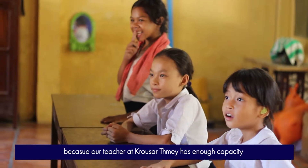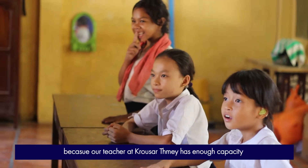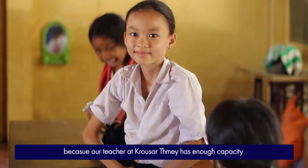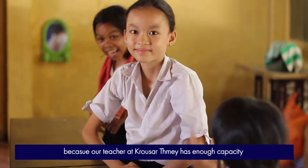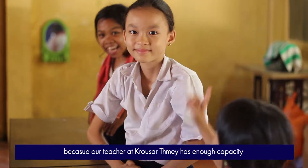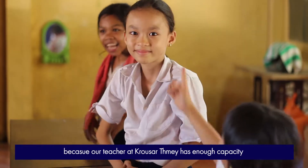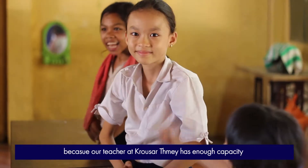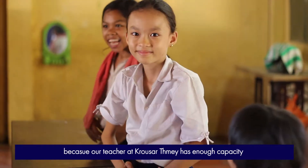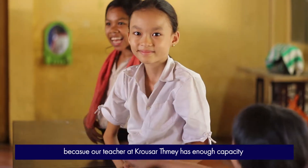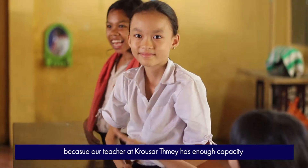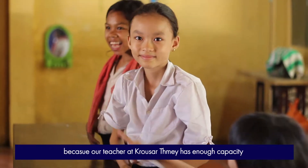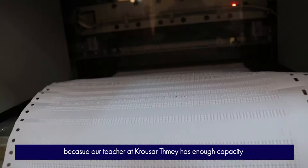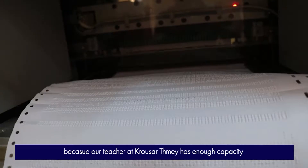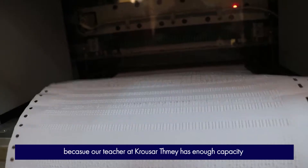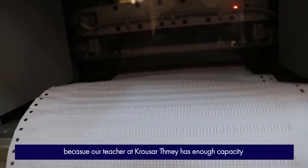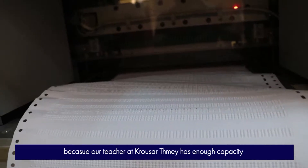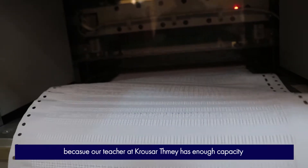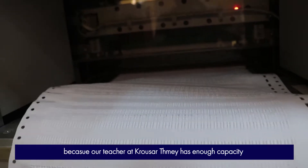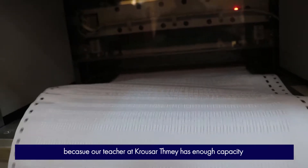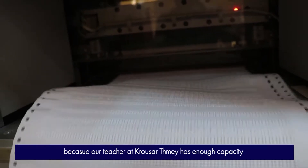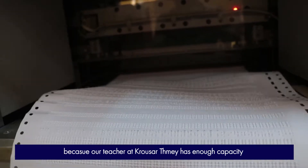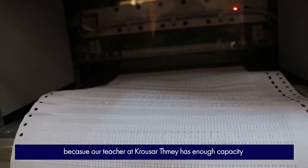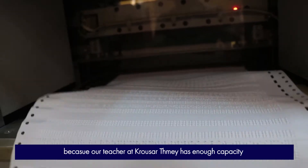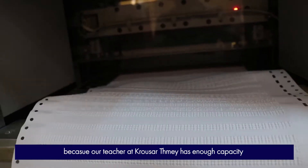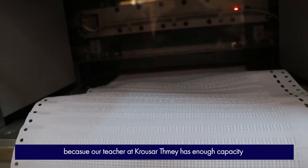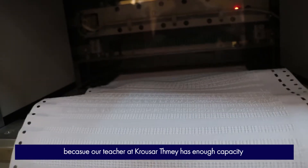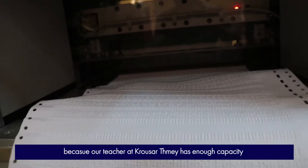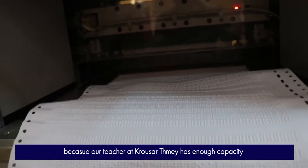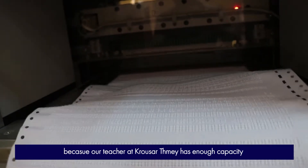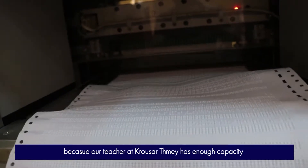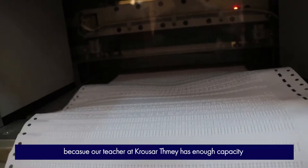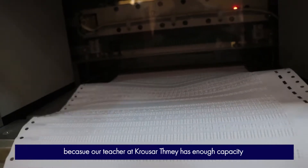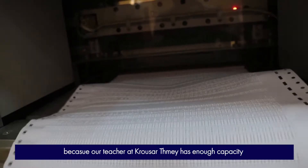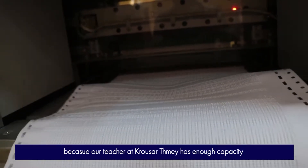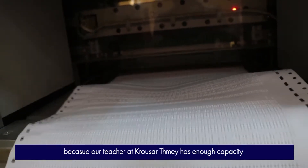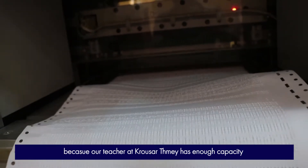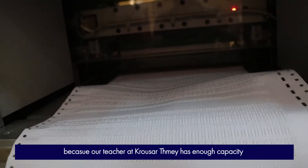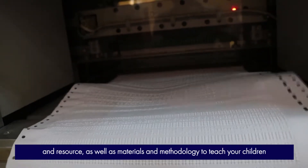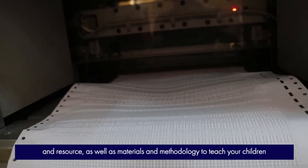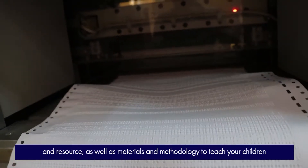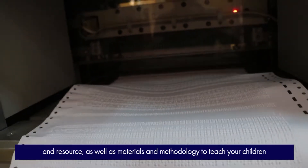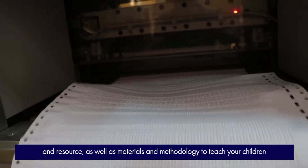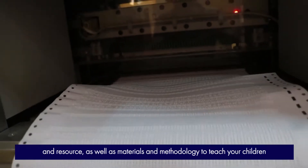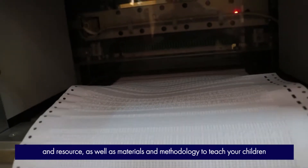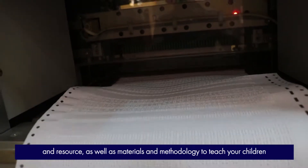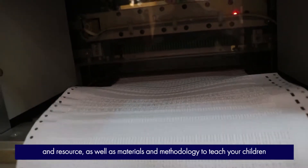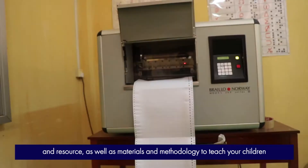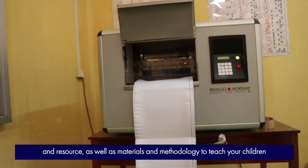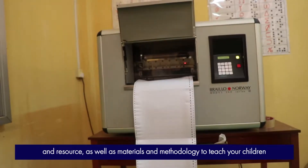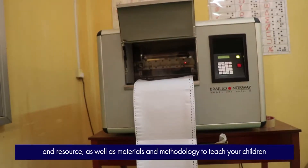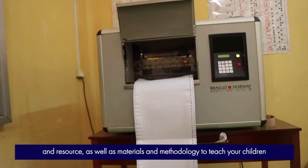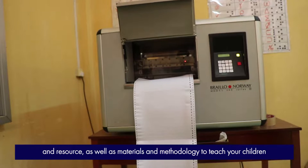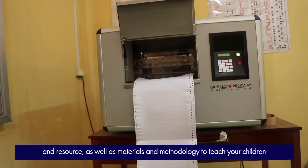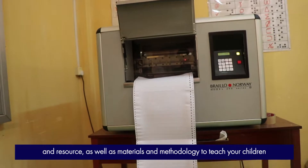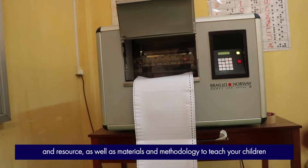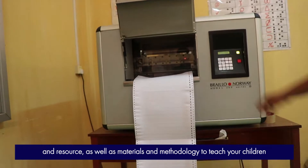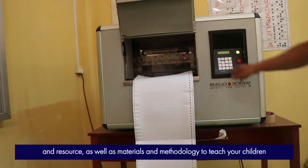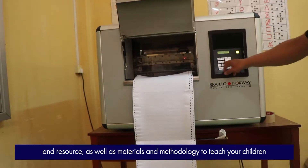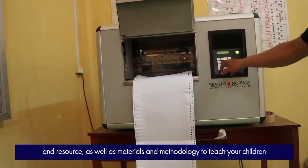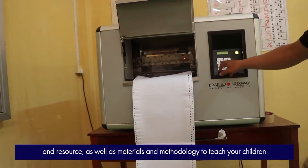គ្រូសាស្ត្រថ្មីមានសមត្ថភាពធនធានពេញលេញដើម្បីបង្រៀនកូនអ